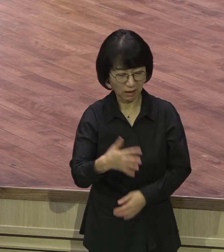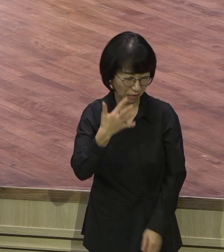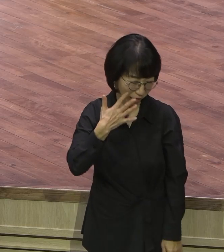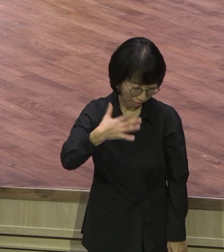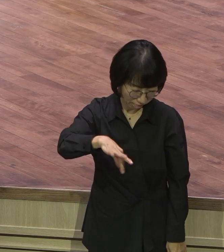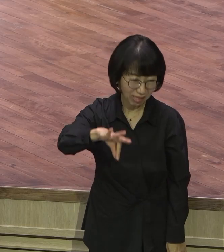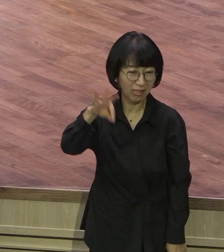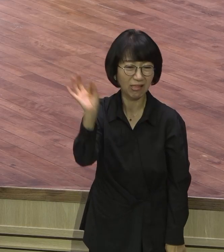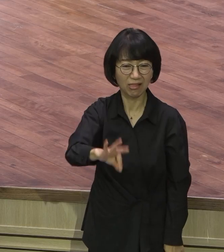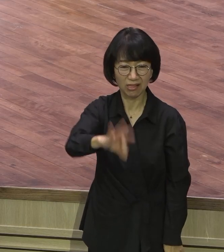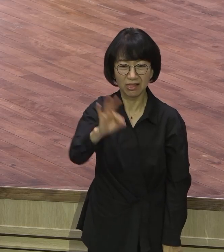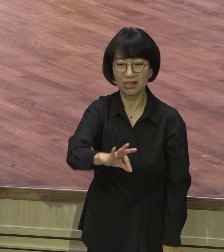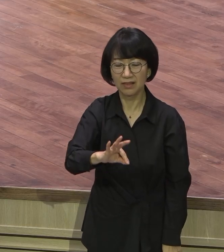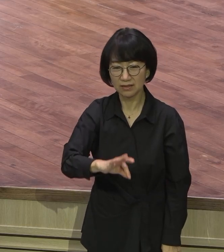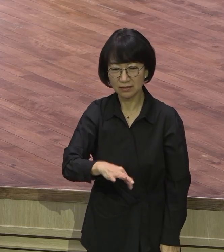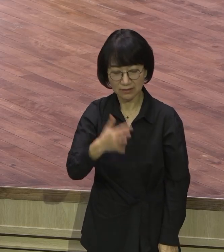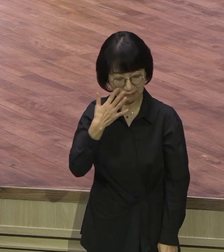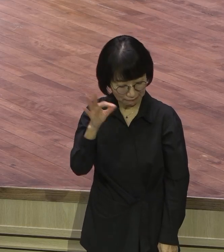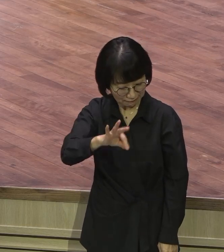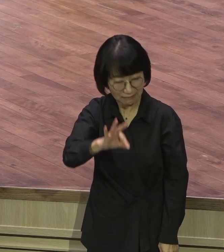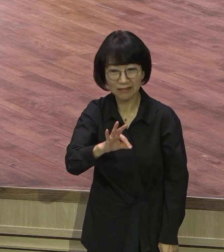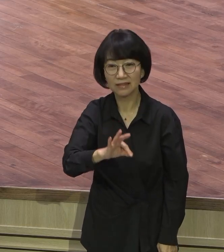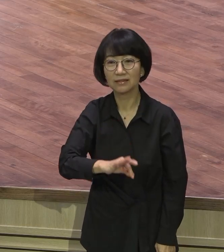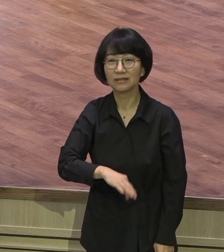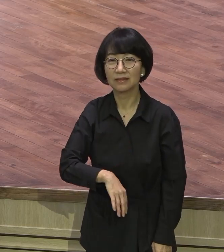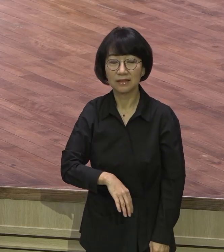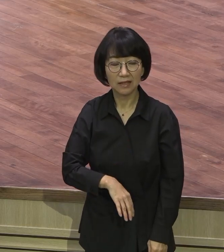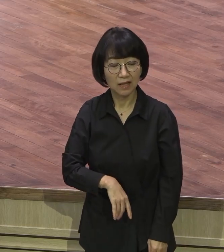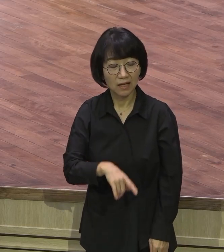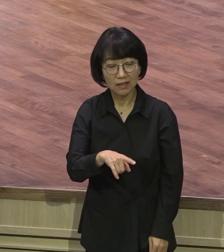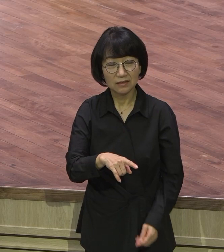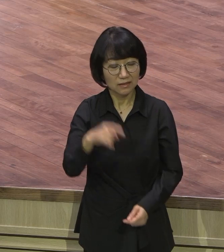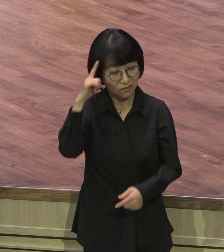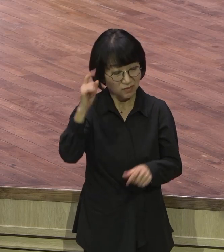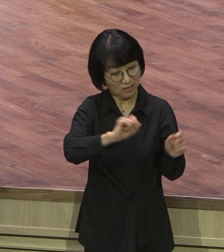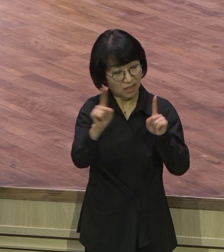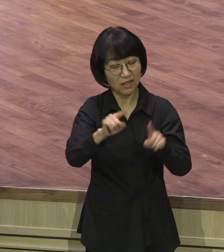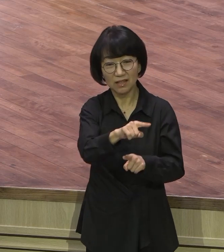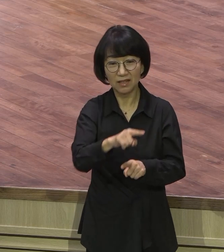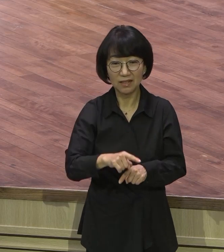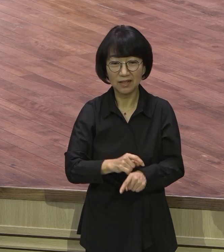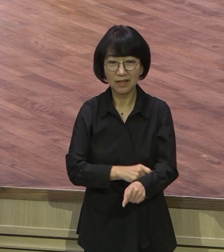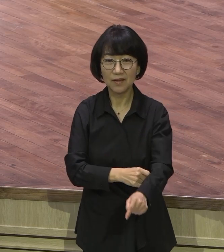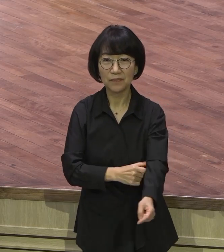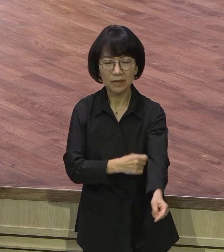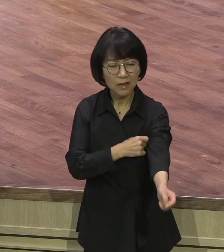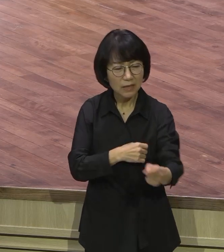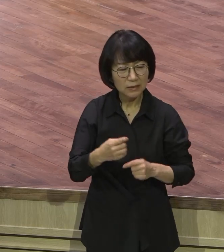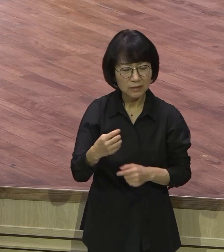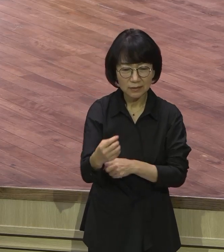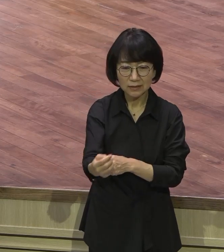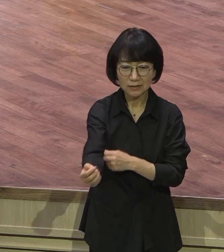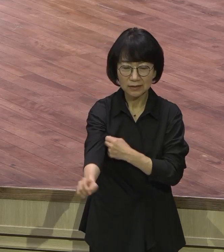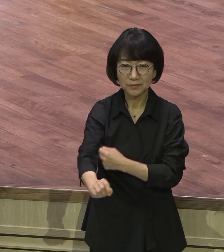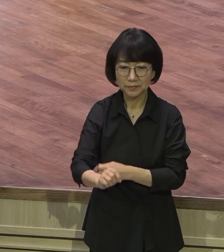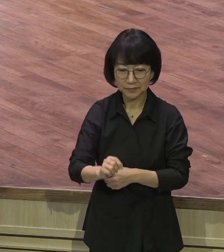그리고 돌이키지 못하고 지금도 우상 속에 취해 있는 사람들이 3천명이나 있었어요.